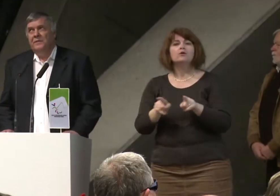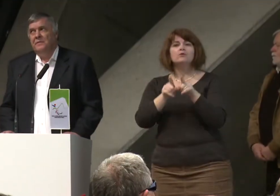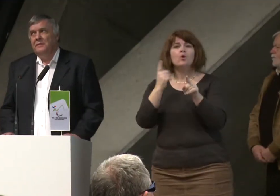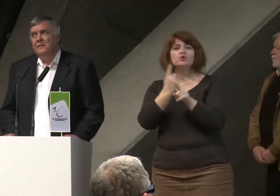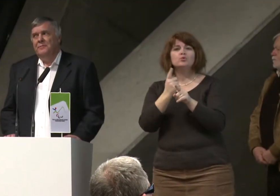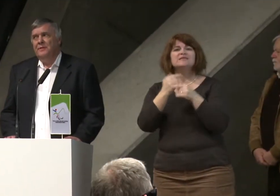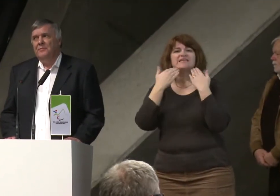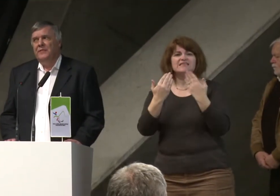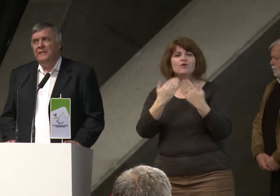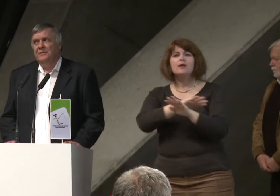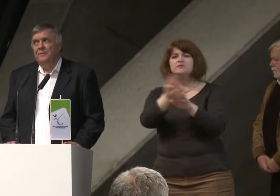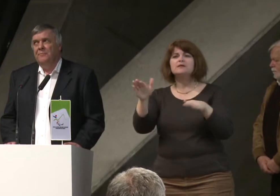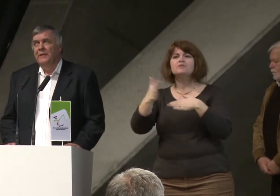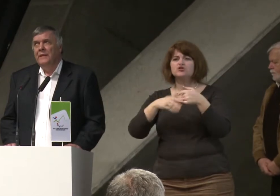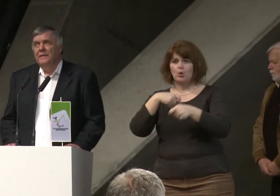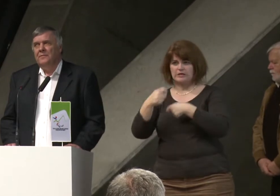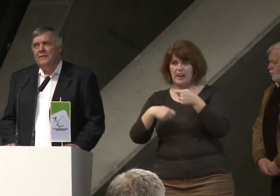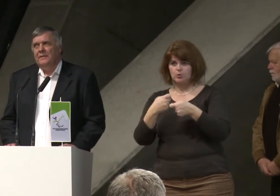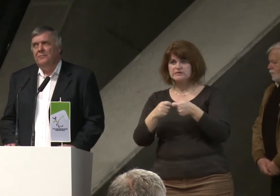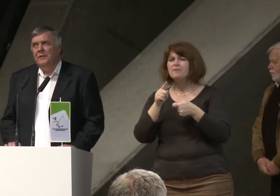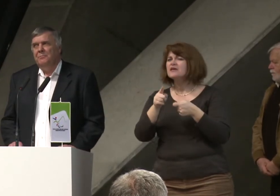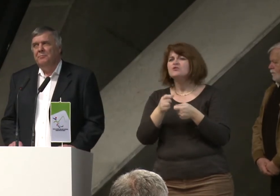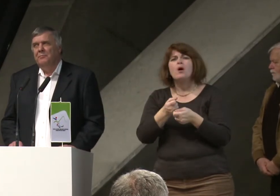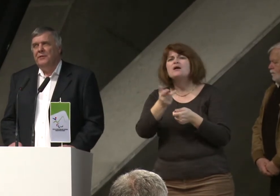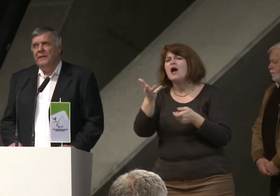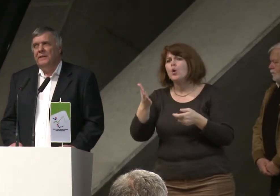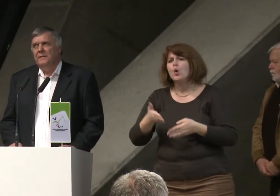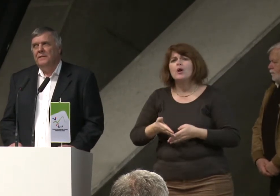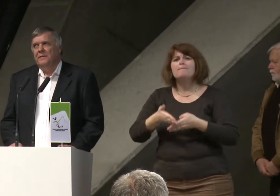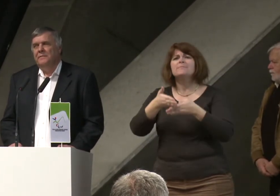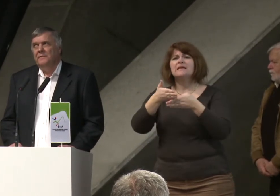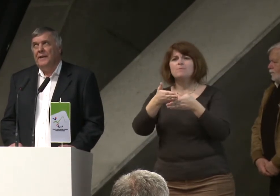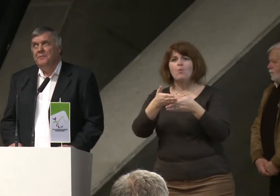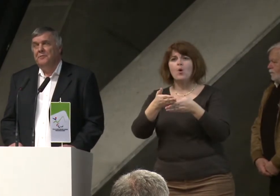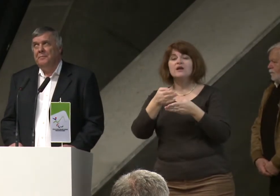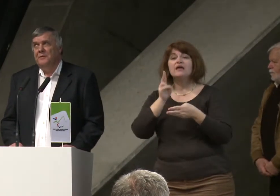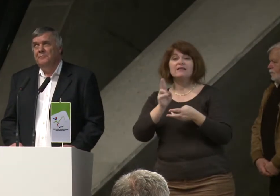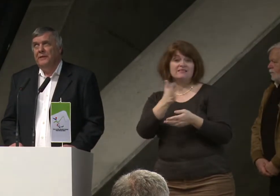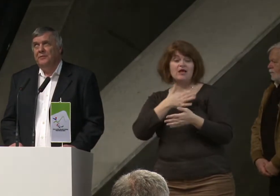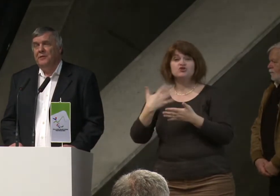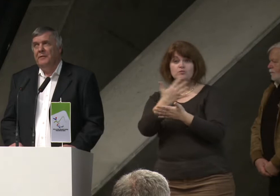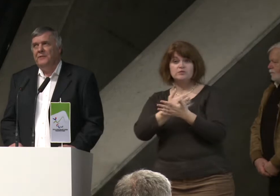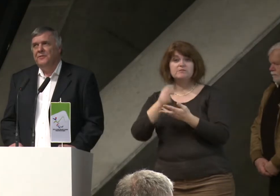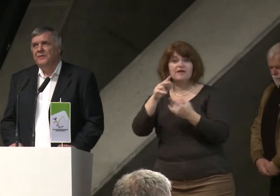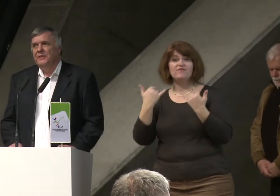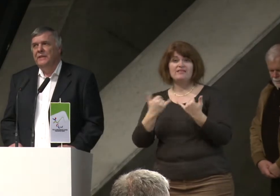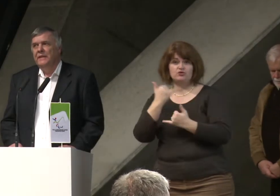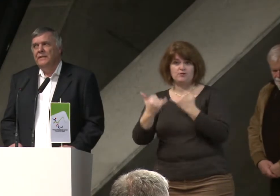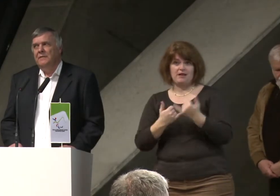Tudi se zahvaljujem vsem sodelavcem, ki so kakorkoli pripomogli našim uspehom v letošnjem